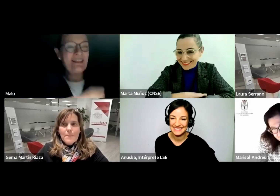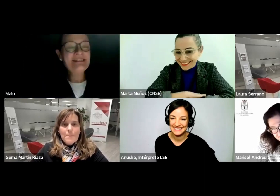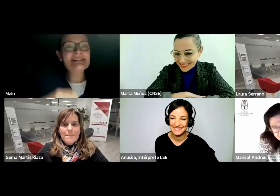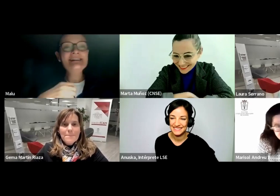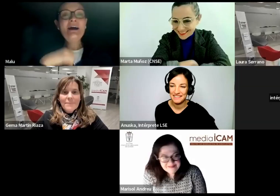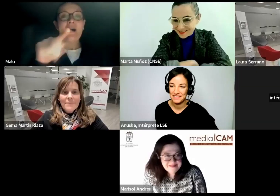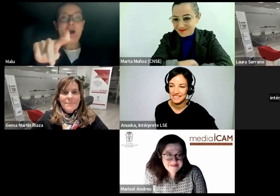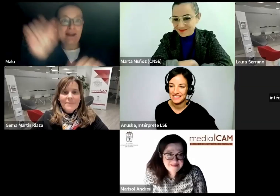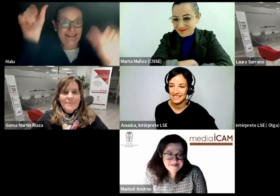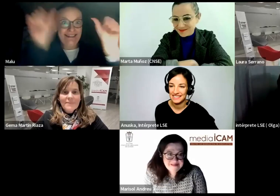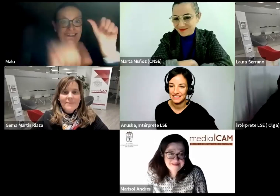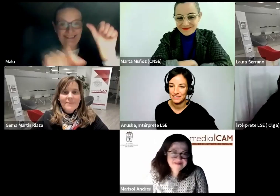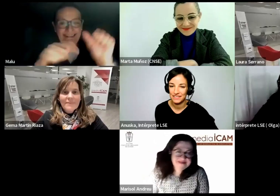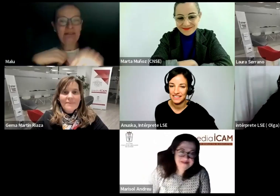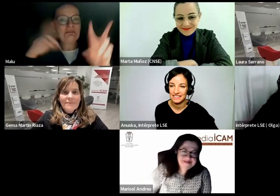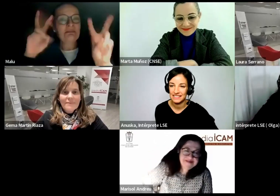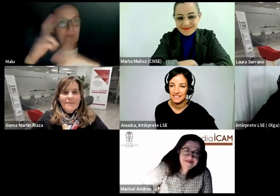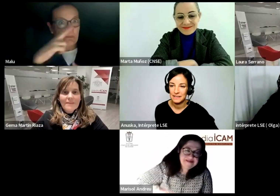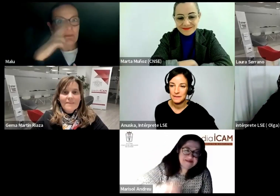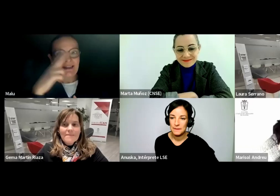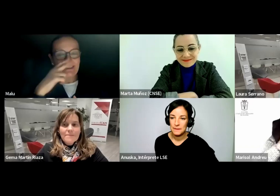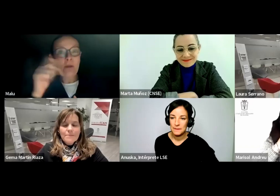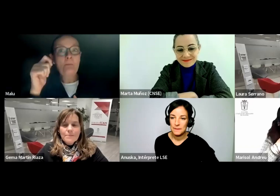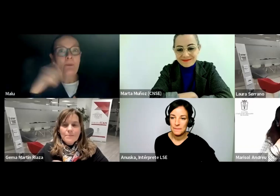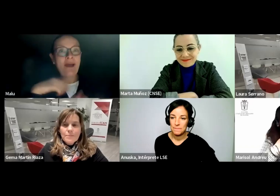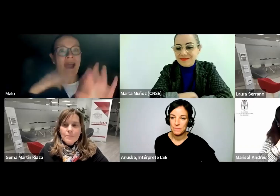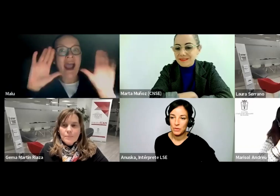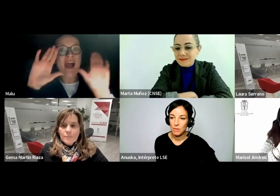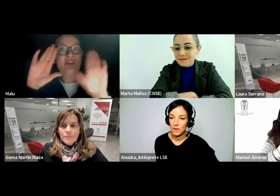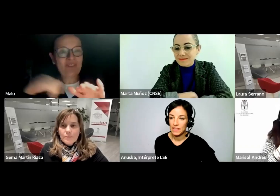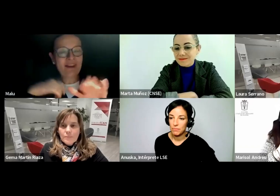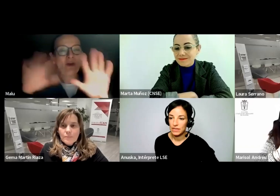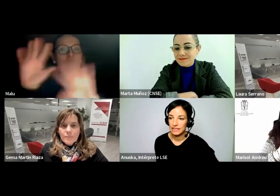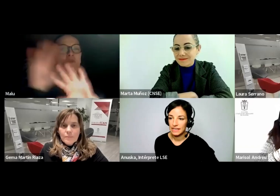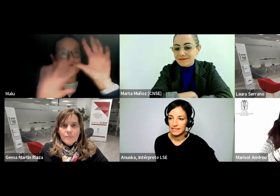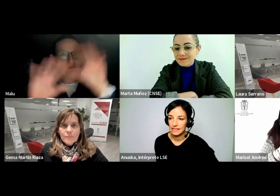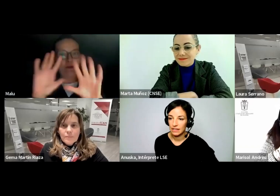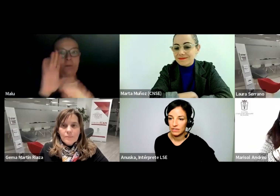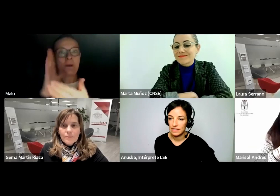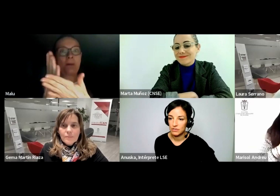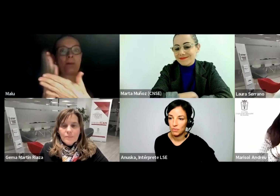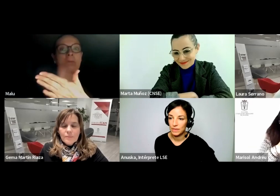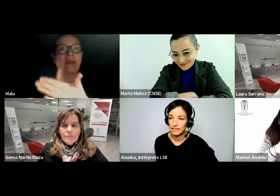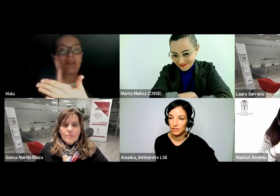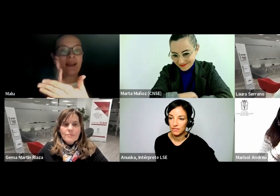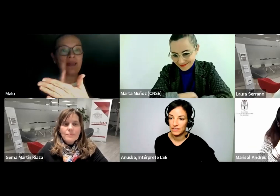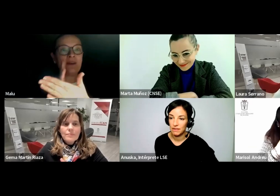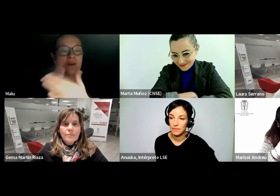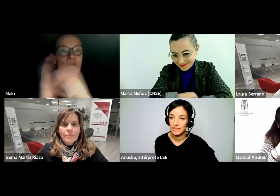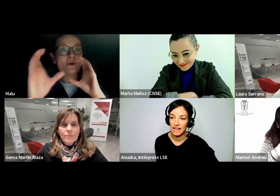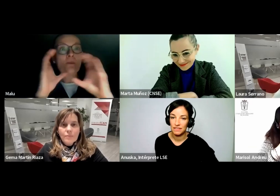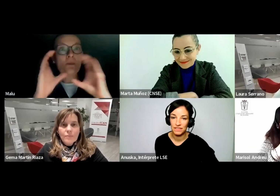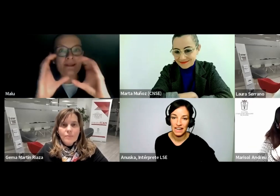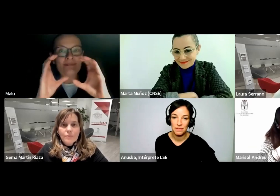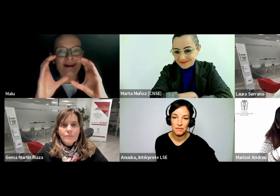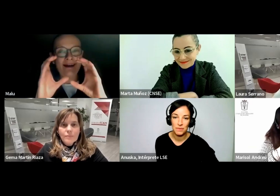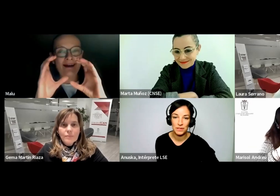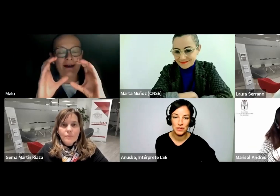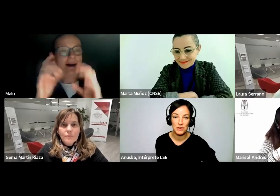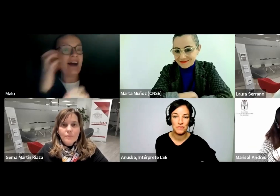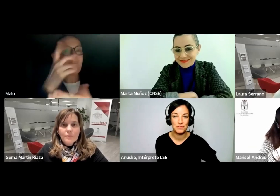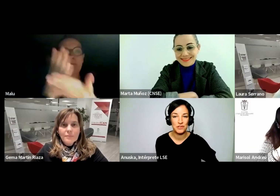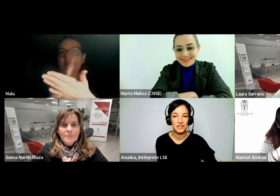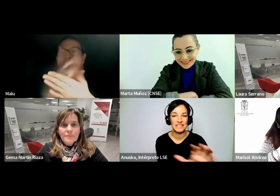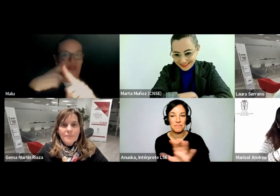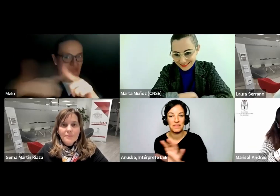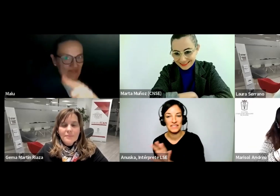tal? Hola, buenas tardes a todas. Bueno, me parece muy interesante lo que estáis comentando. Efectivamente, al final ha habido un poquito